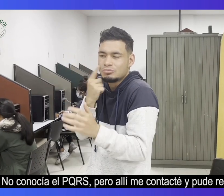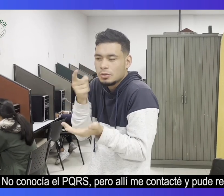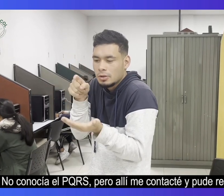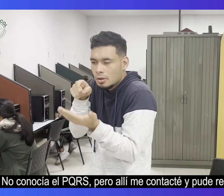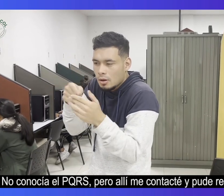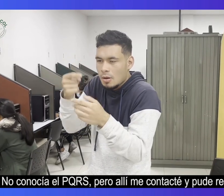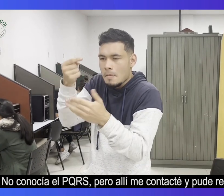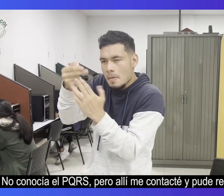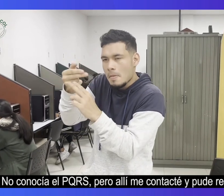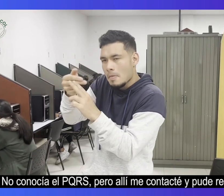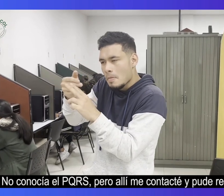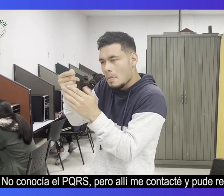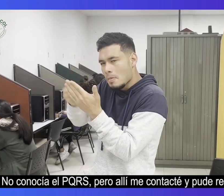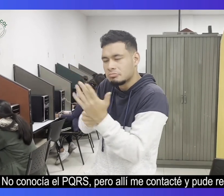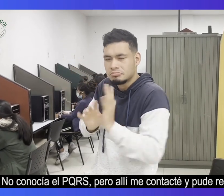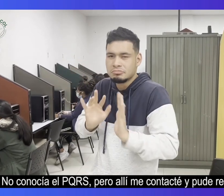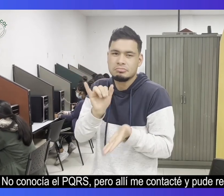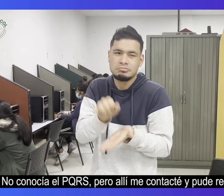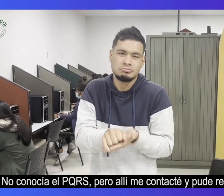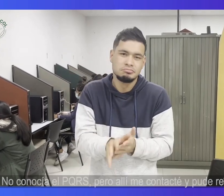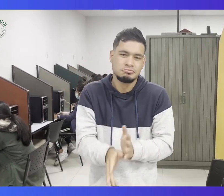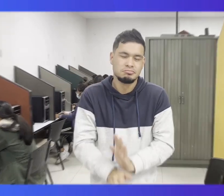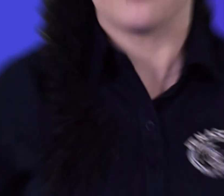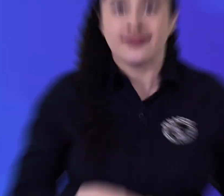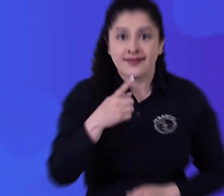me contacté y pude registrarme.